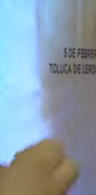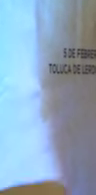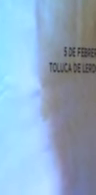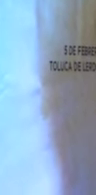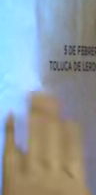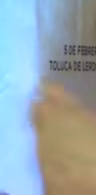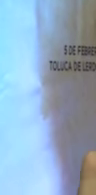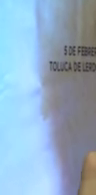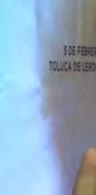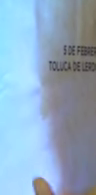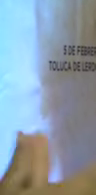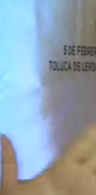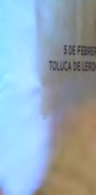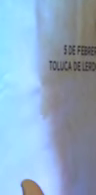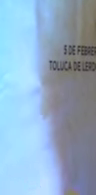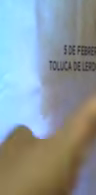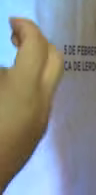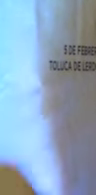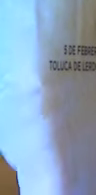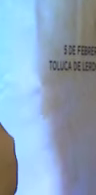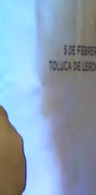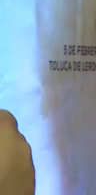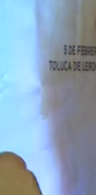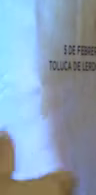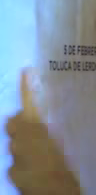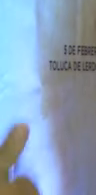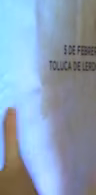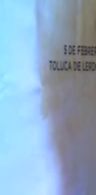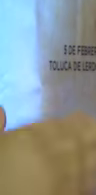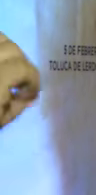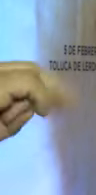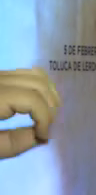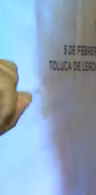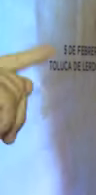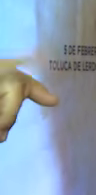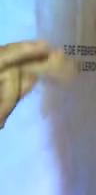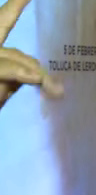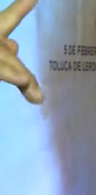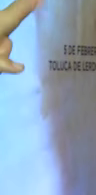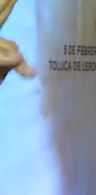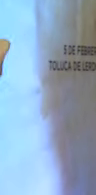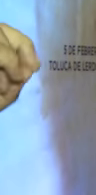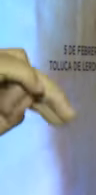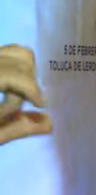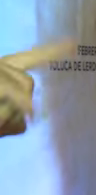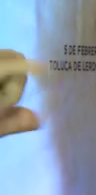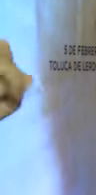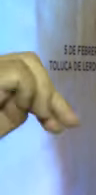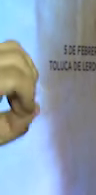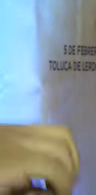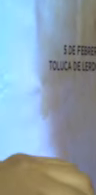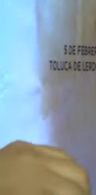la presentación del libro sobre los 200 años de la evolución del constitucionalismo mexicano. Vale la pena preguntarnos